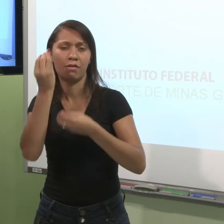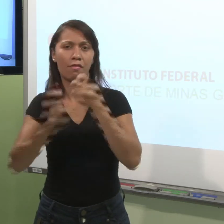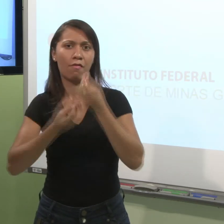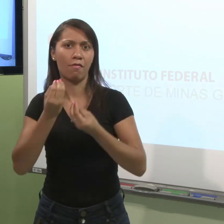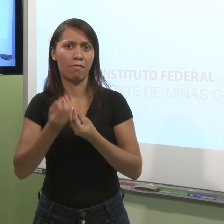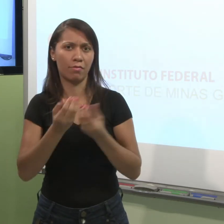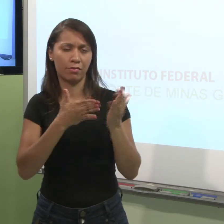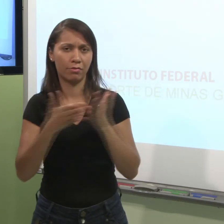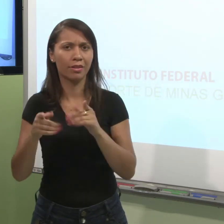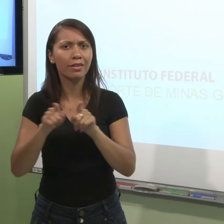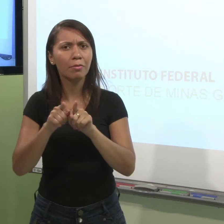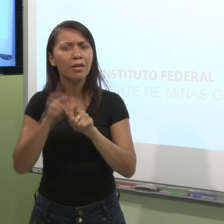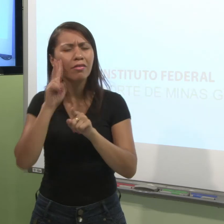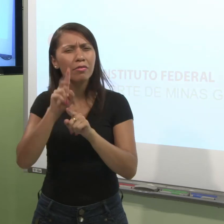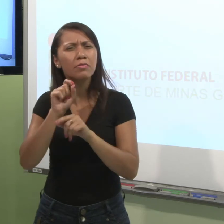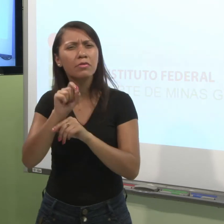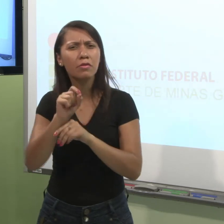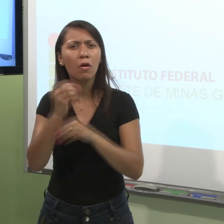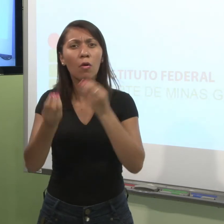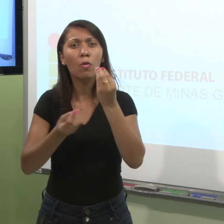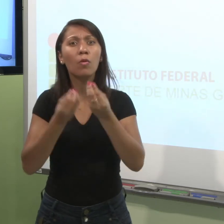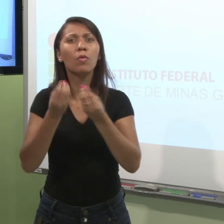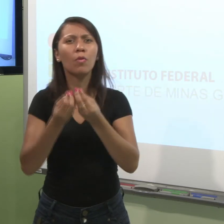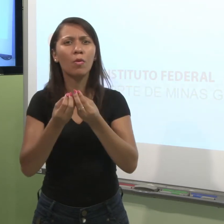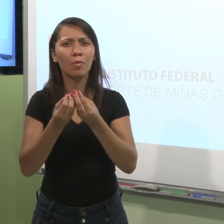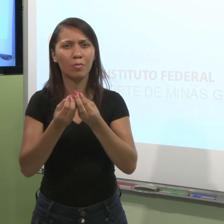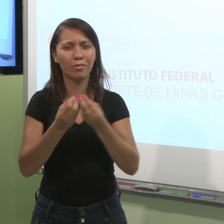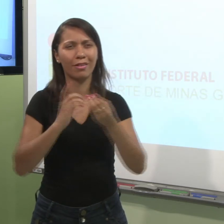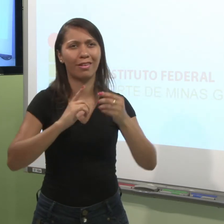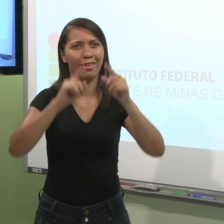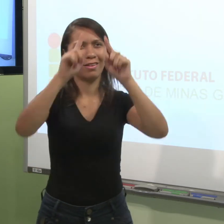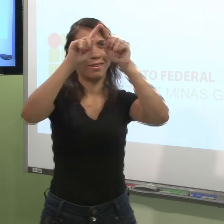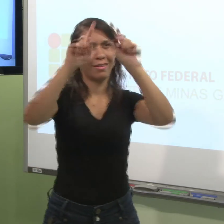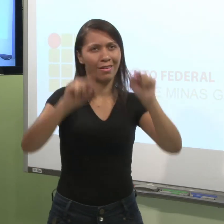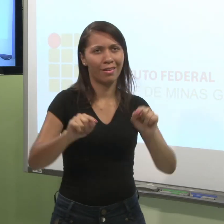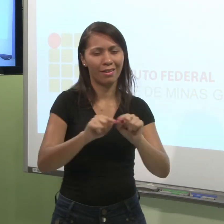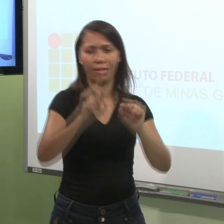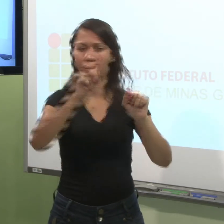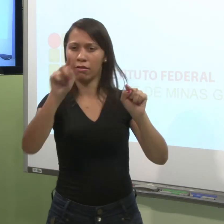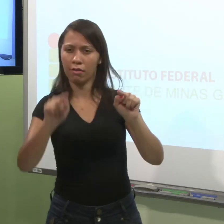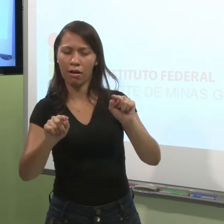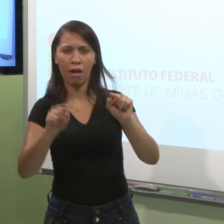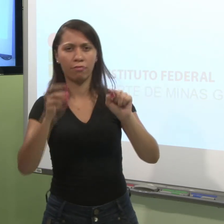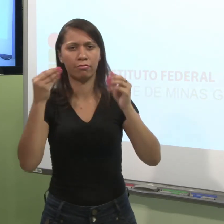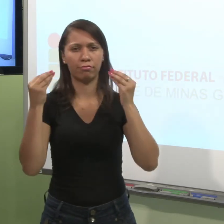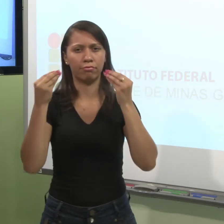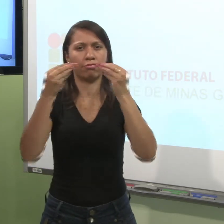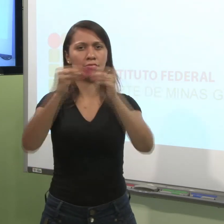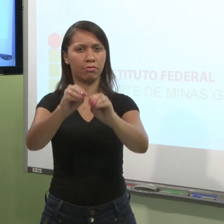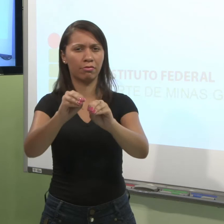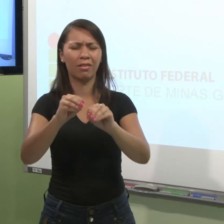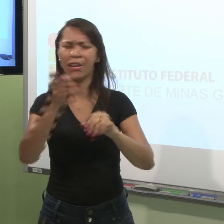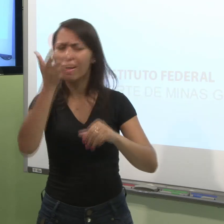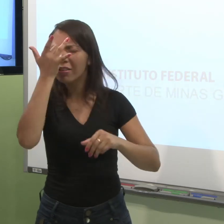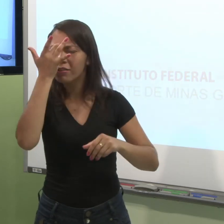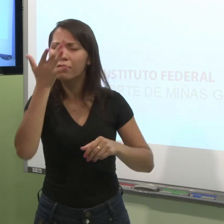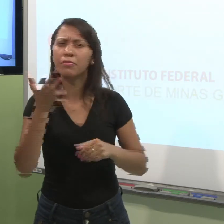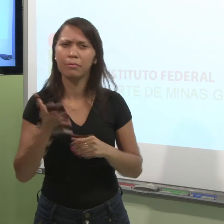no finalzinho da videoaula como adicionar gráficos em uma planilha e vimos que é mais fácil do que imaginamos. Eu falei